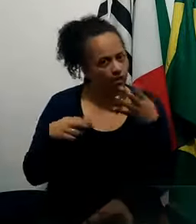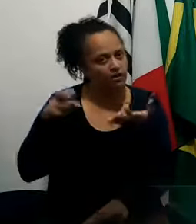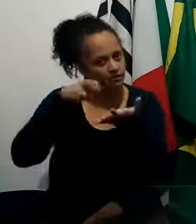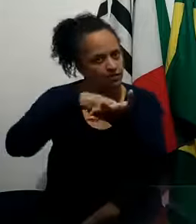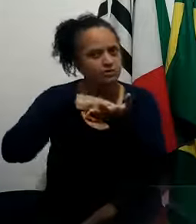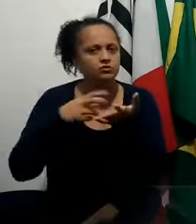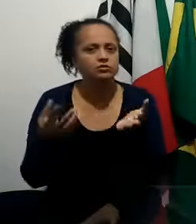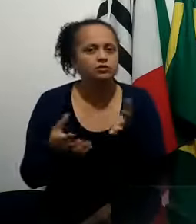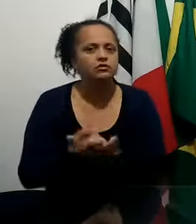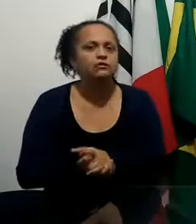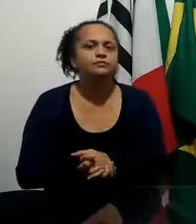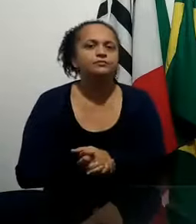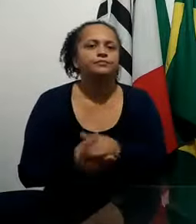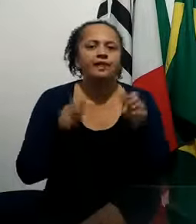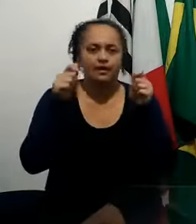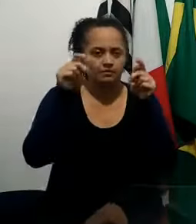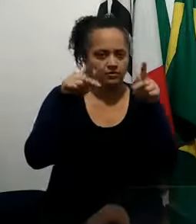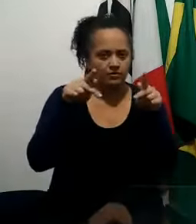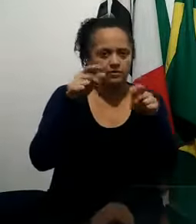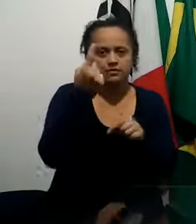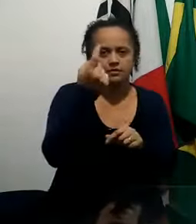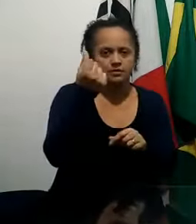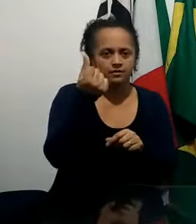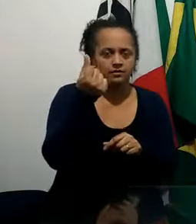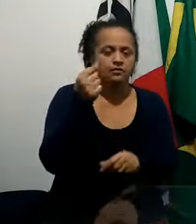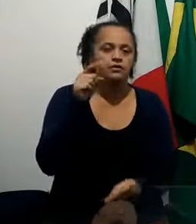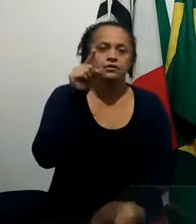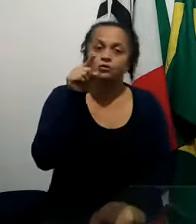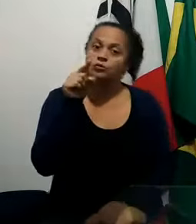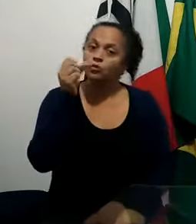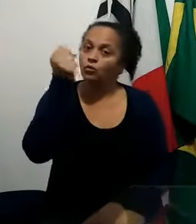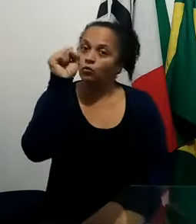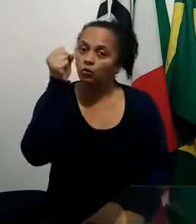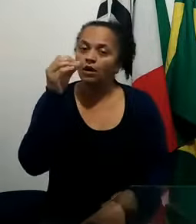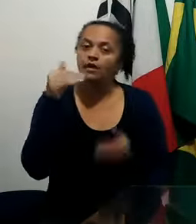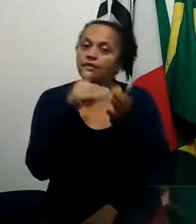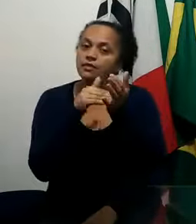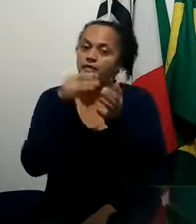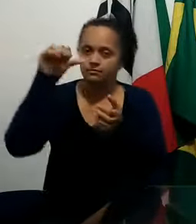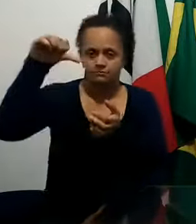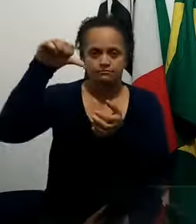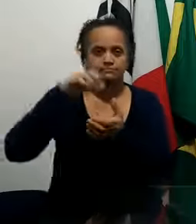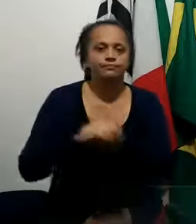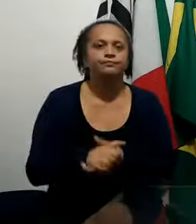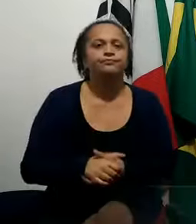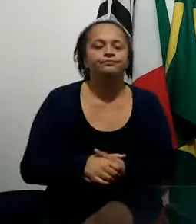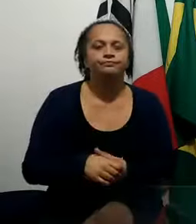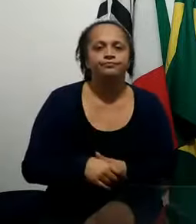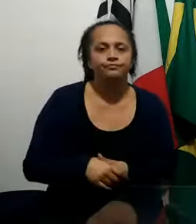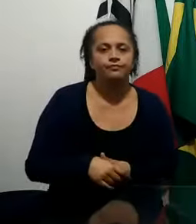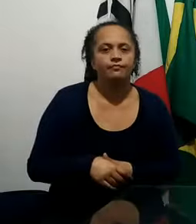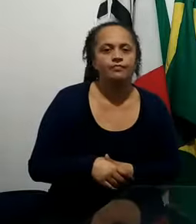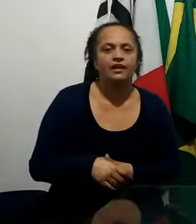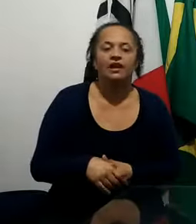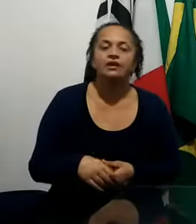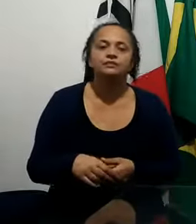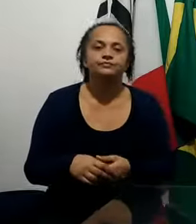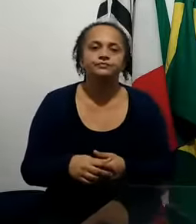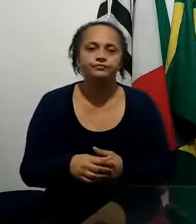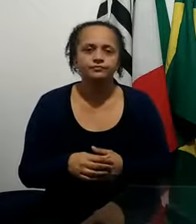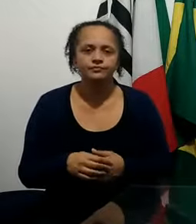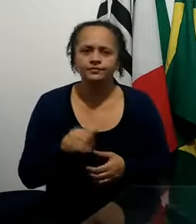Deus, Apocalipse 16, do 8 ao 9. Uma taça derramada sobre o sol,